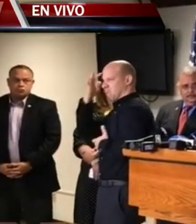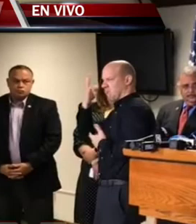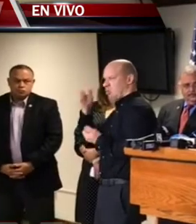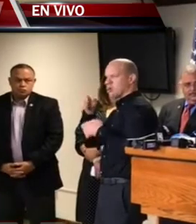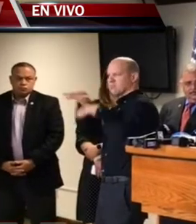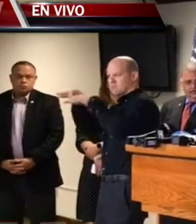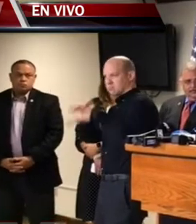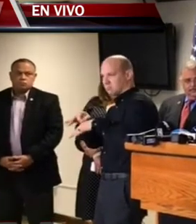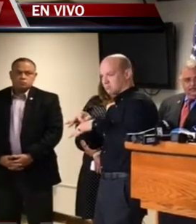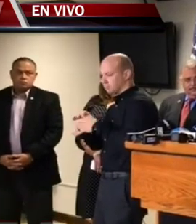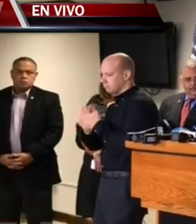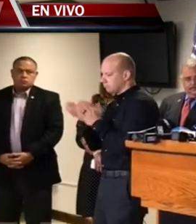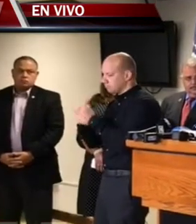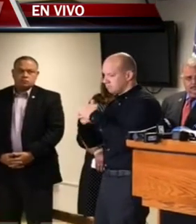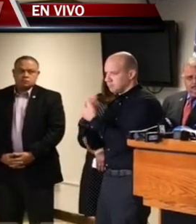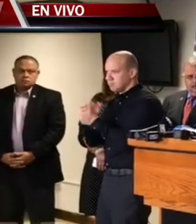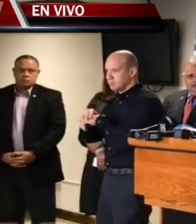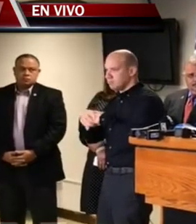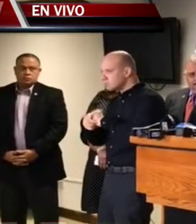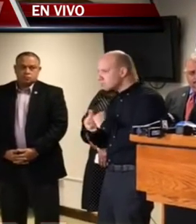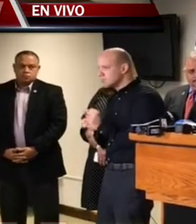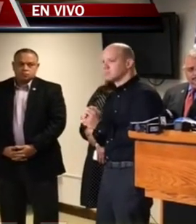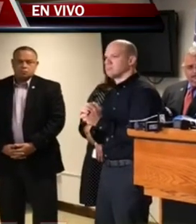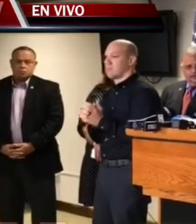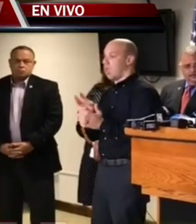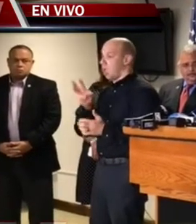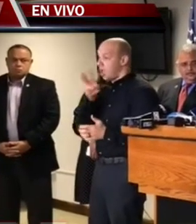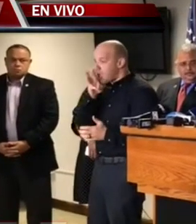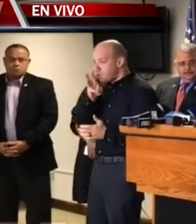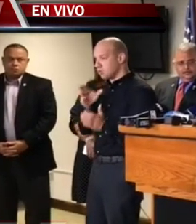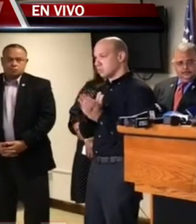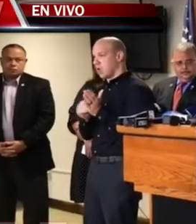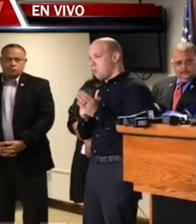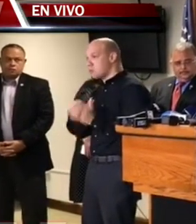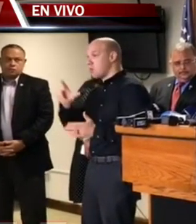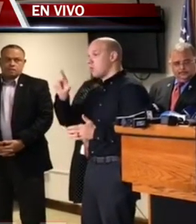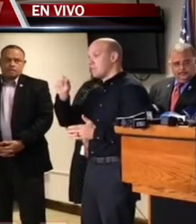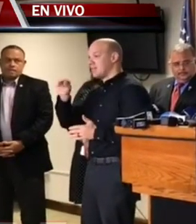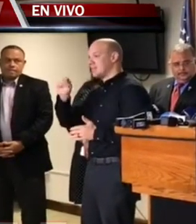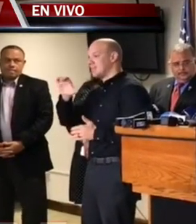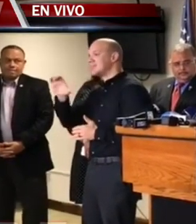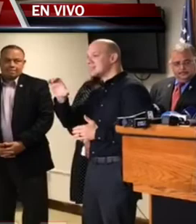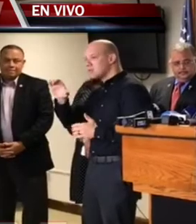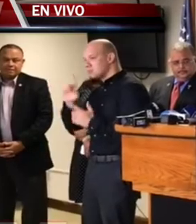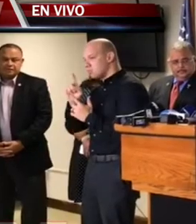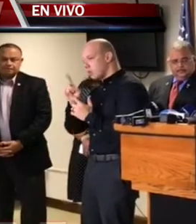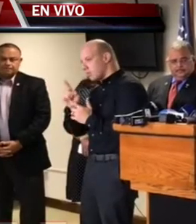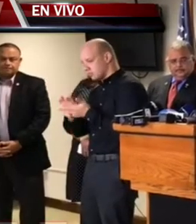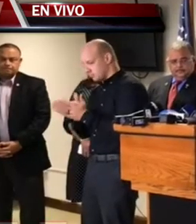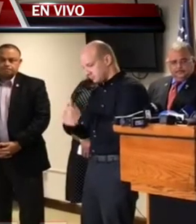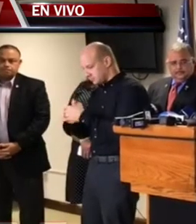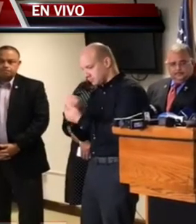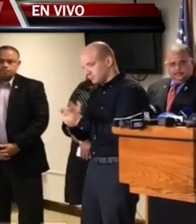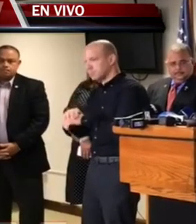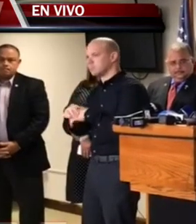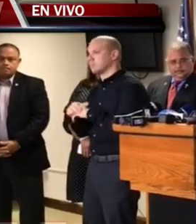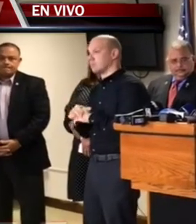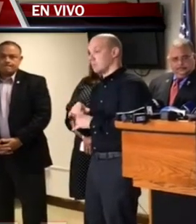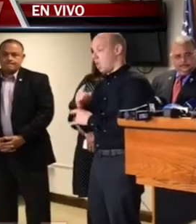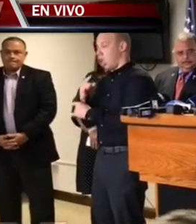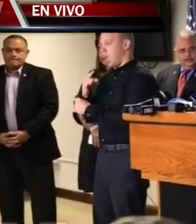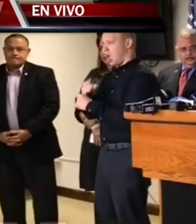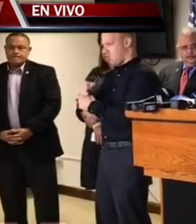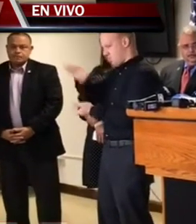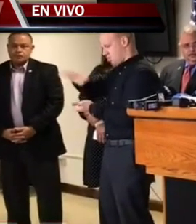de manos con agua y jabón por 20 segundos, usar desinfectante con un 60% de alcohol o más, pero la